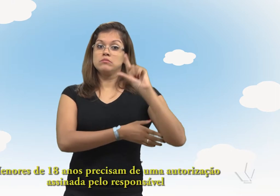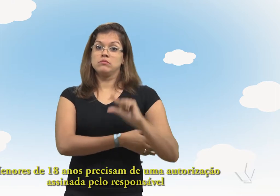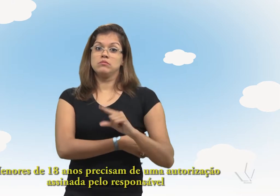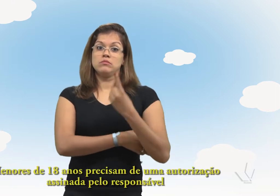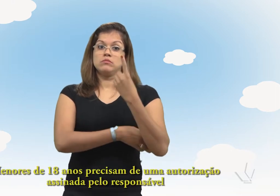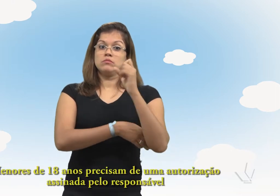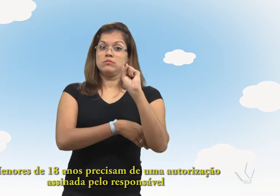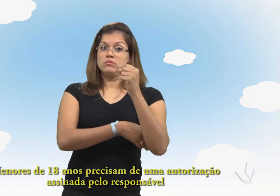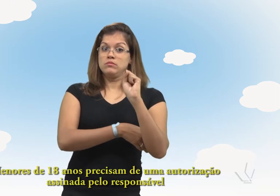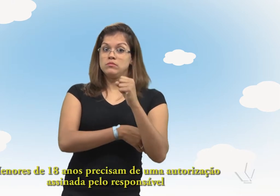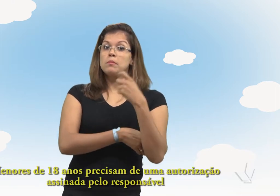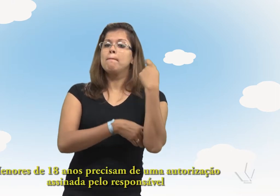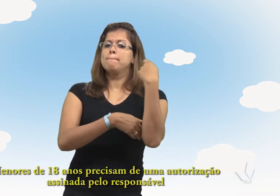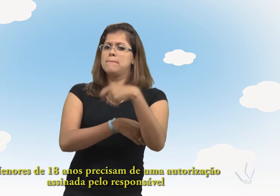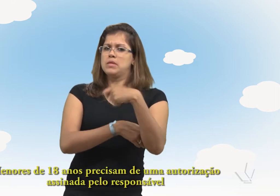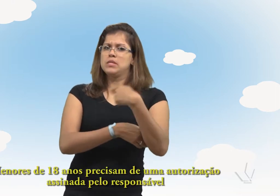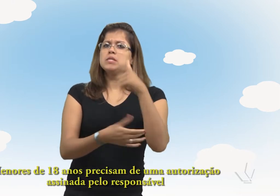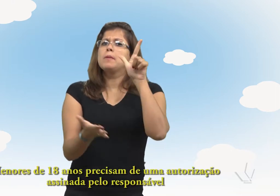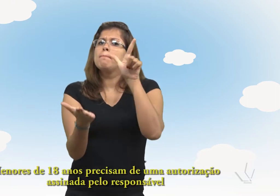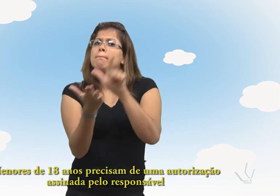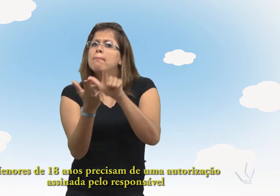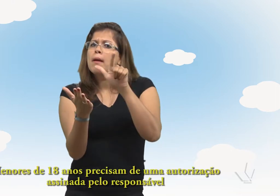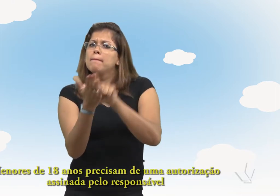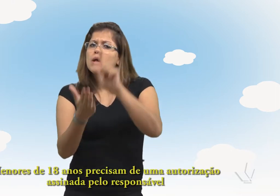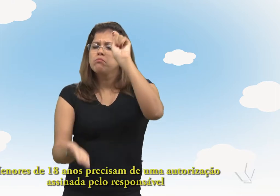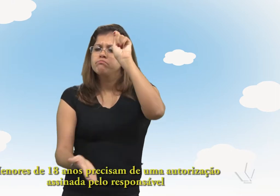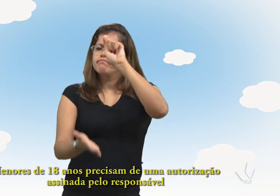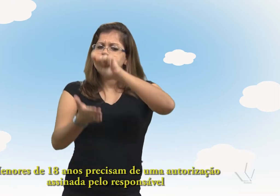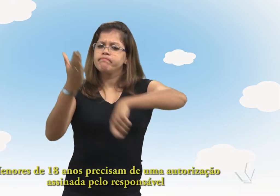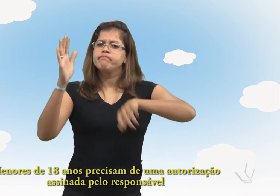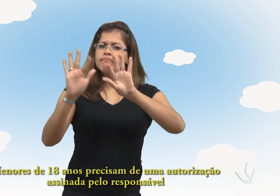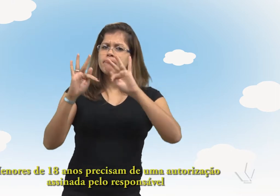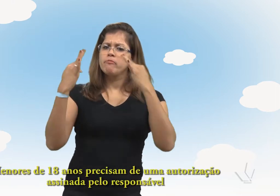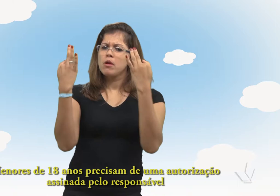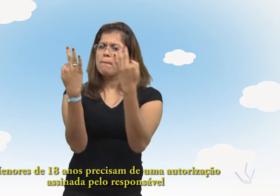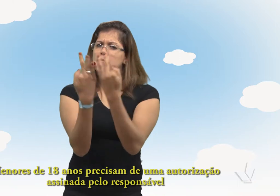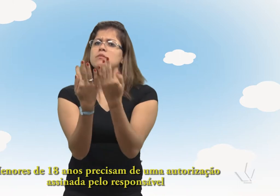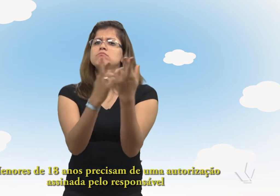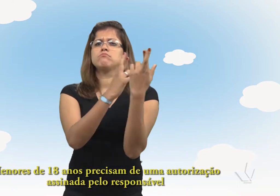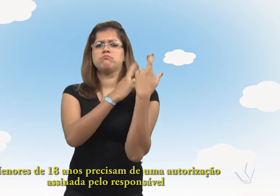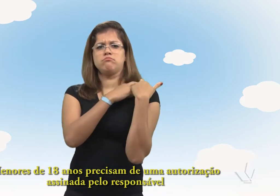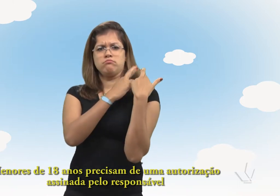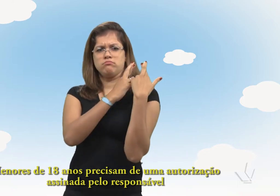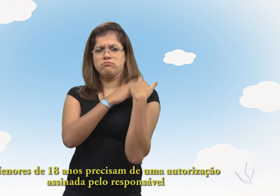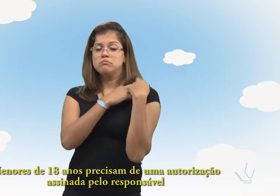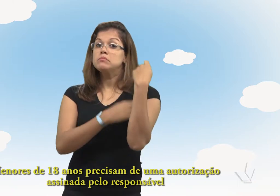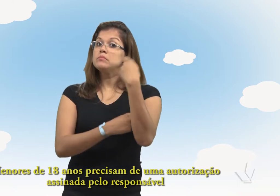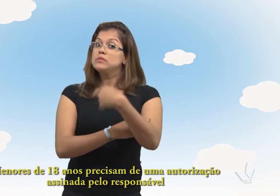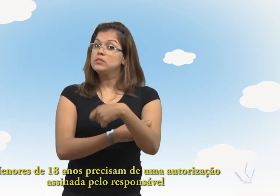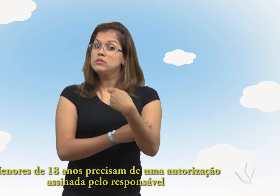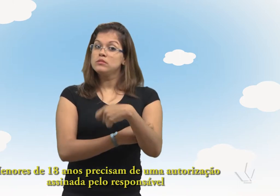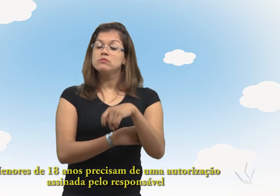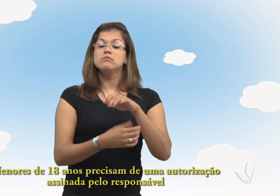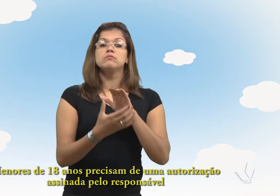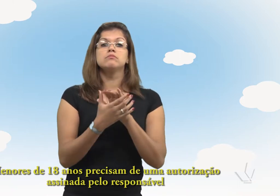Menores de 18 anos precisam de uma autorização assinada pelo responsável.